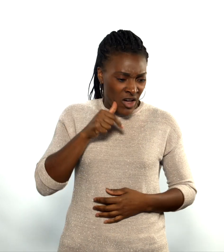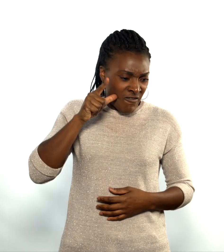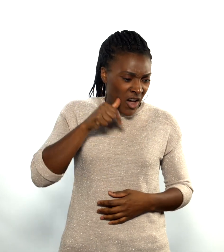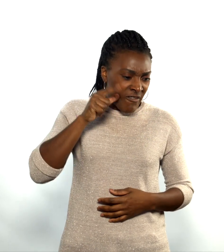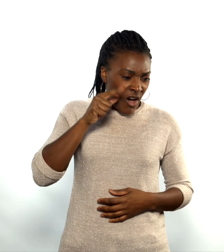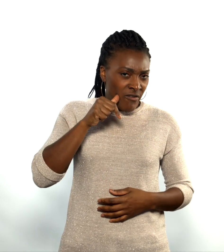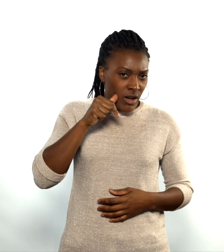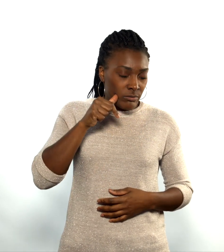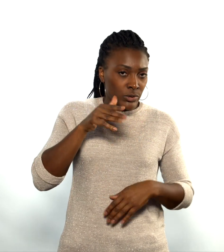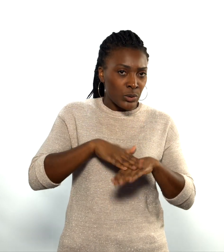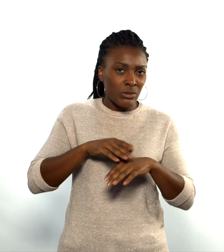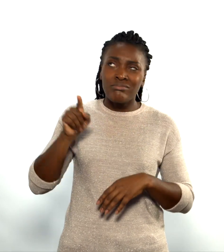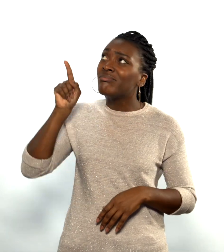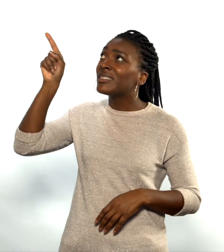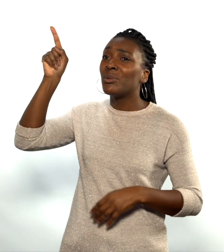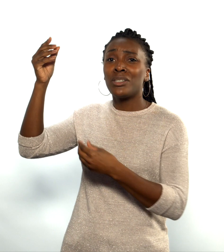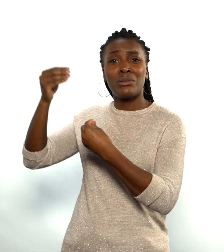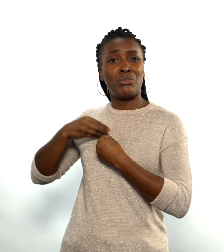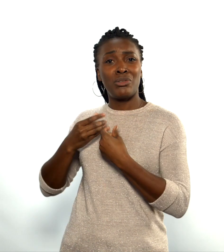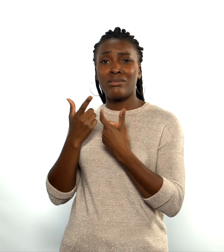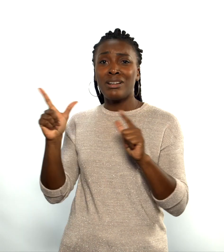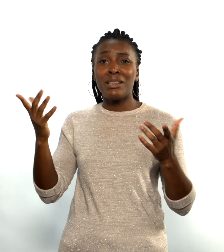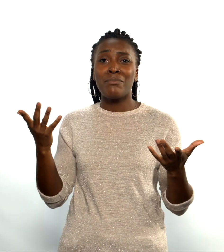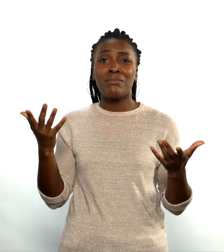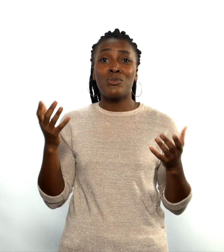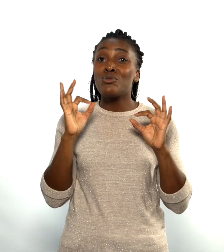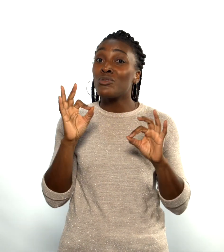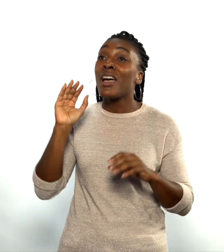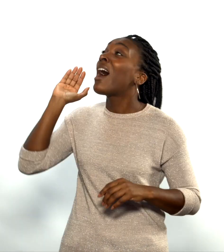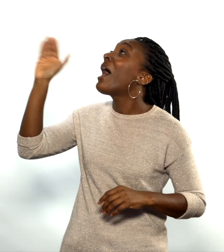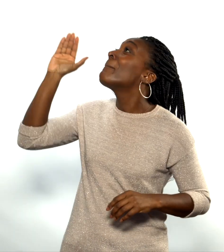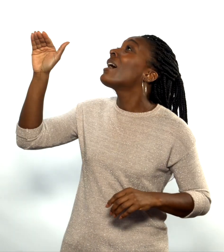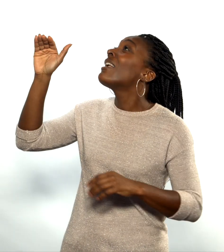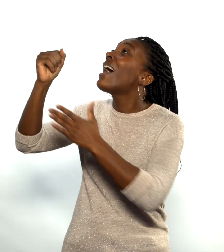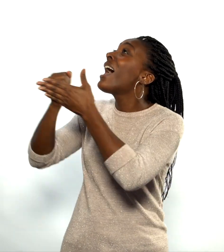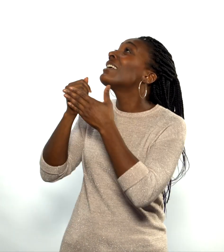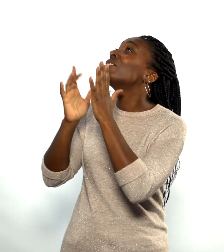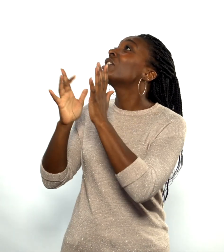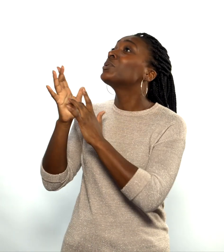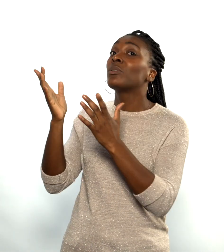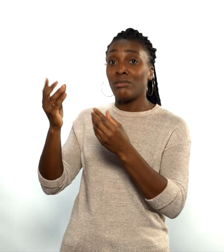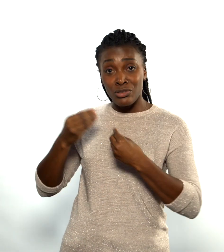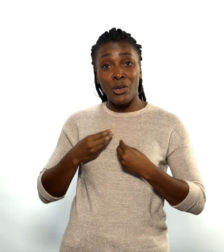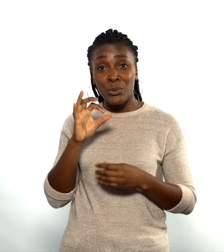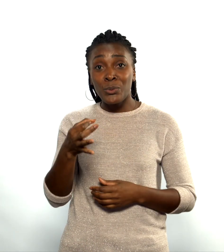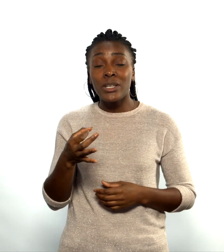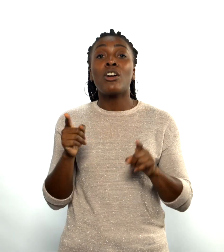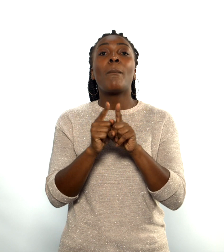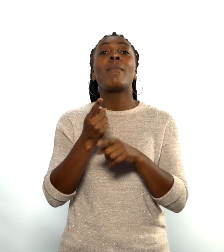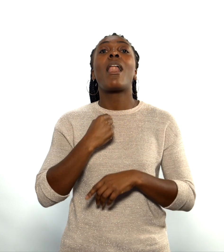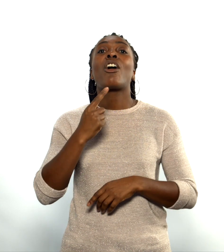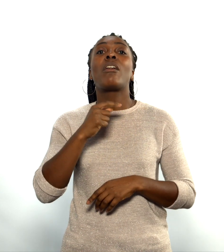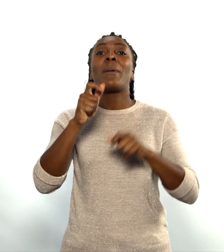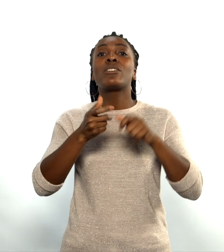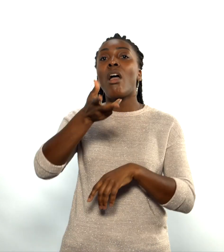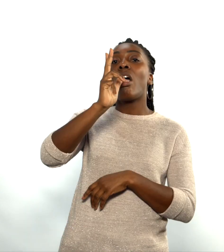horizontale et non verticale, alors que parfois il suffit juste d'adresser un SOS à Jésus. C'est comme l'alcoolique avec